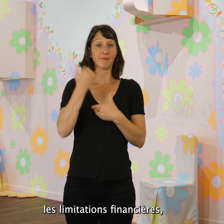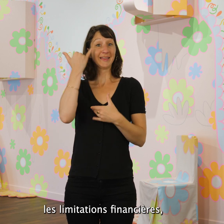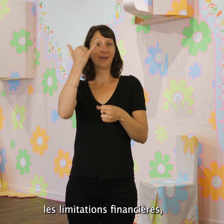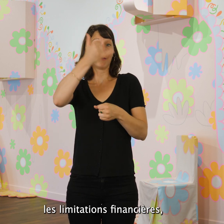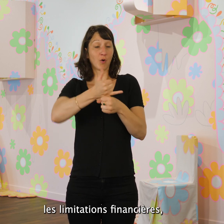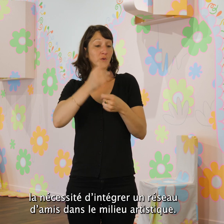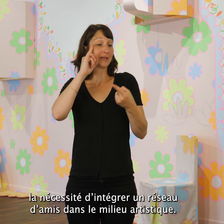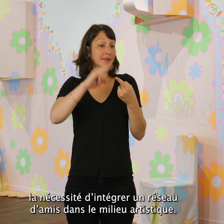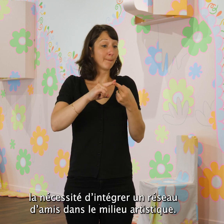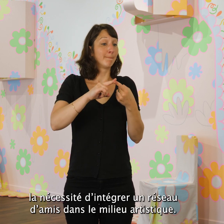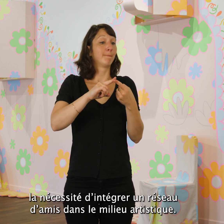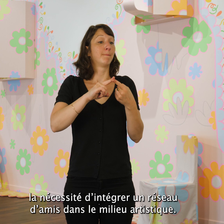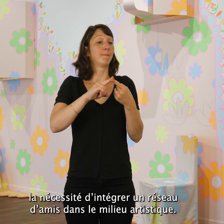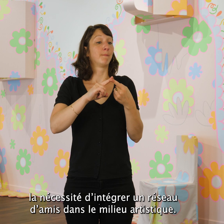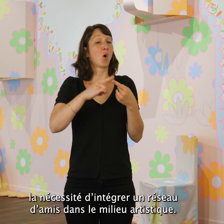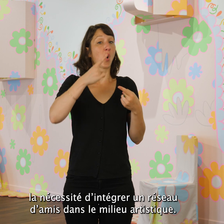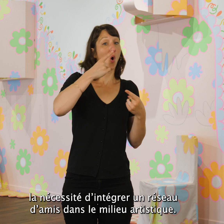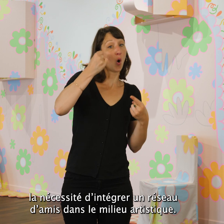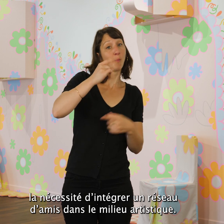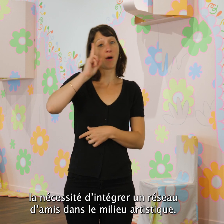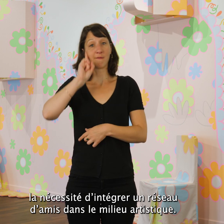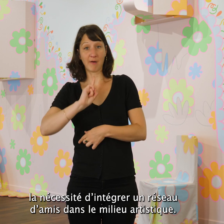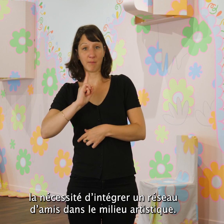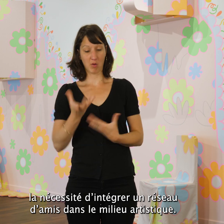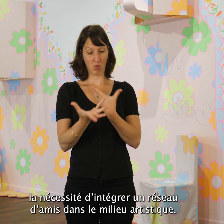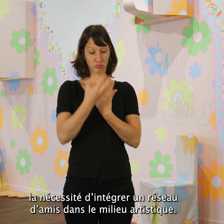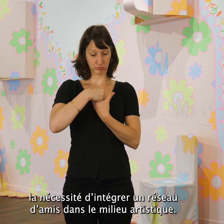financières, la nécessité d'intégrer un réseau d'amis dans le milieu artistique.